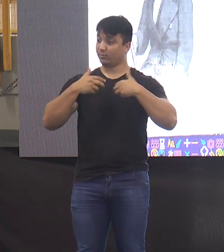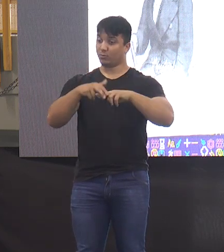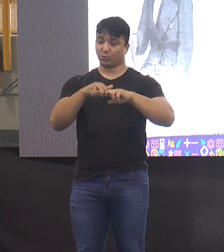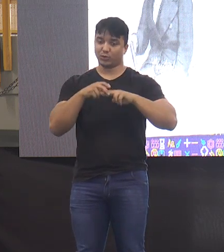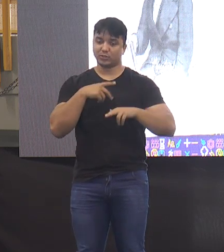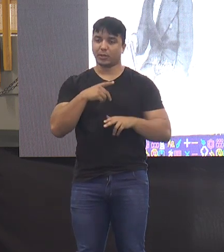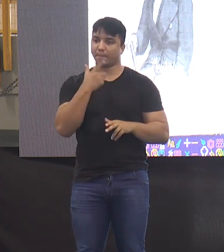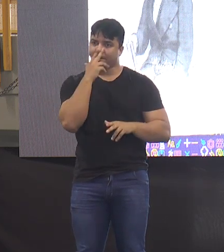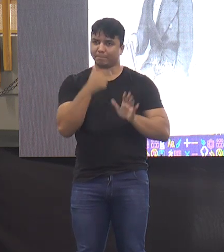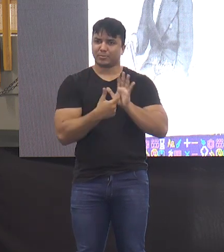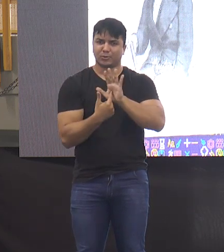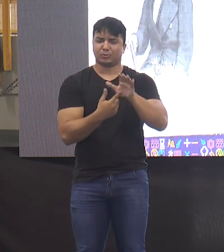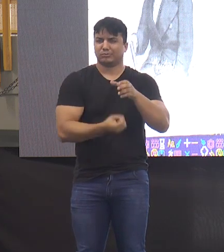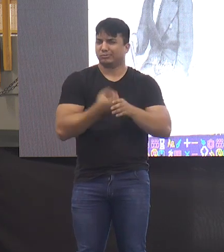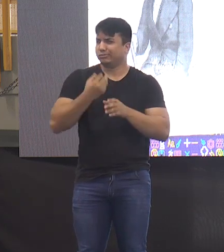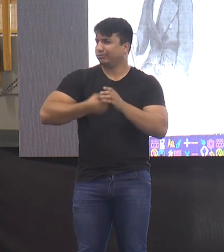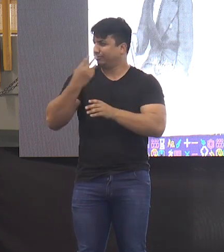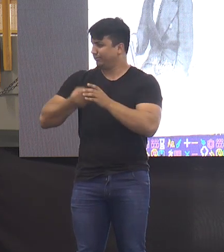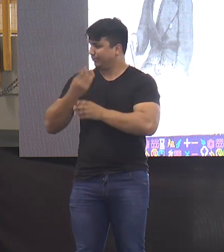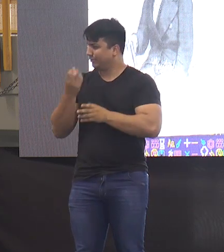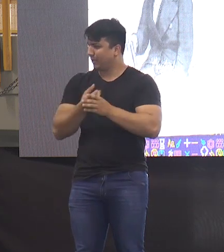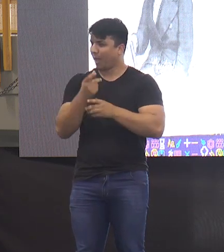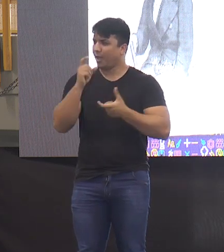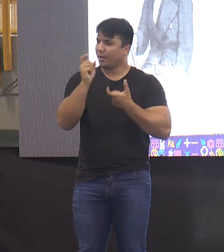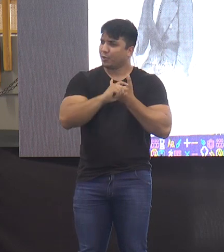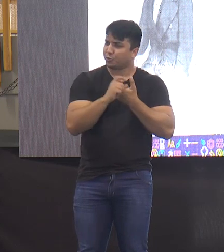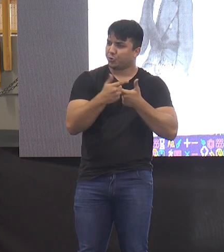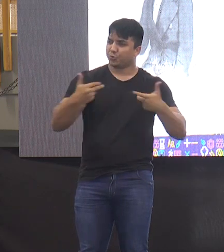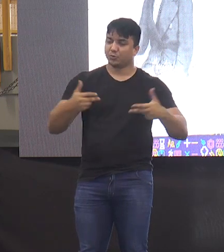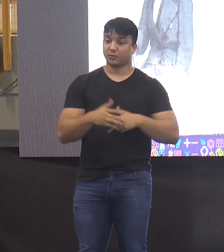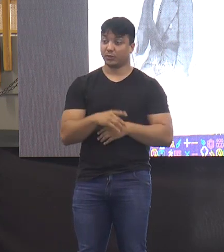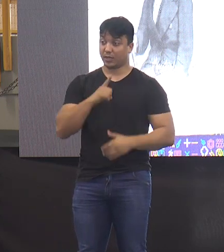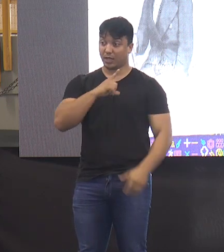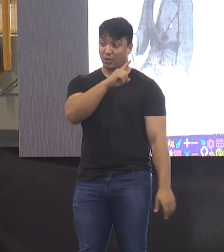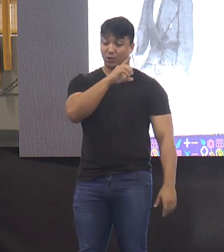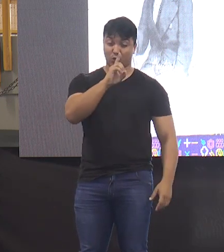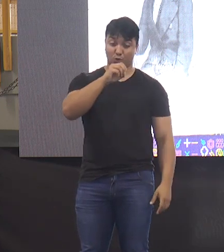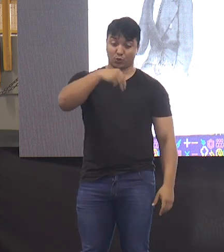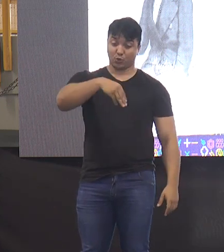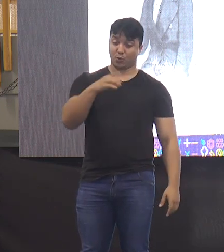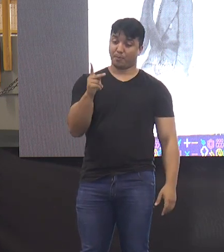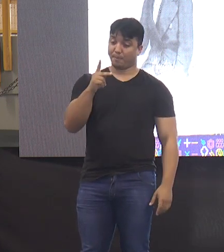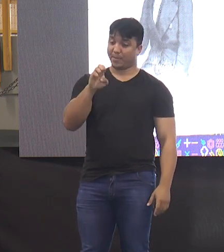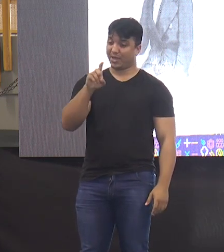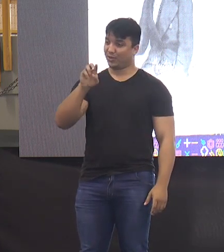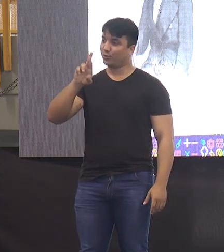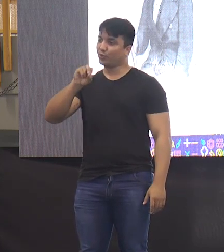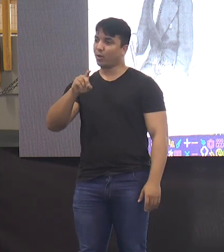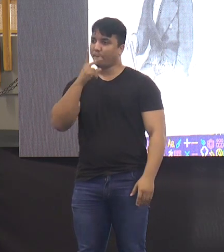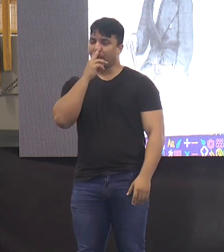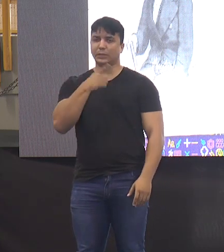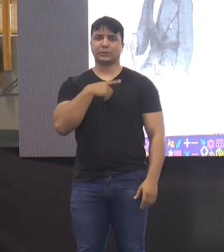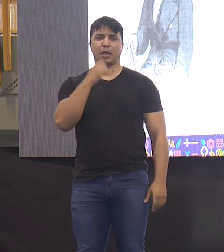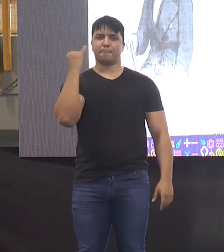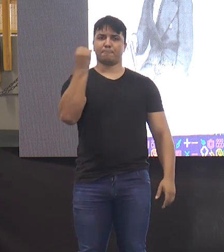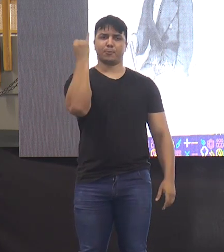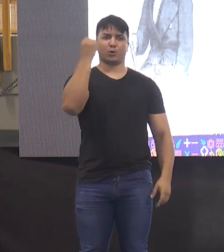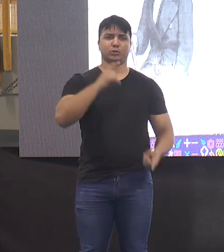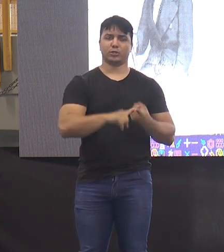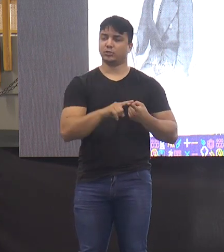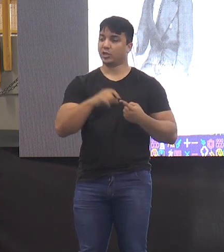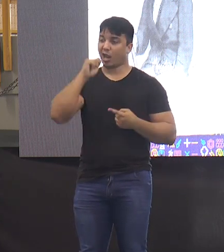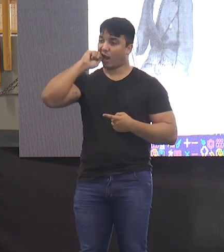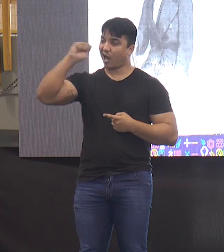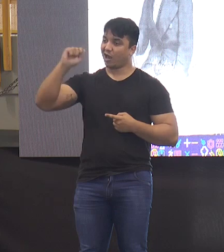construir heróis. Não é à toa que o Dom Pedro I é colocado como herói. Que o Tiradentes